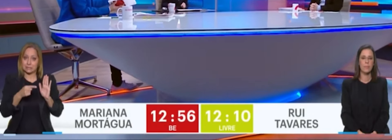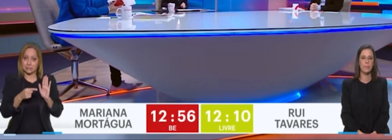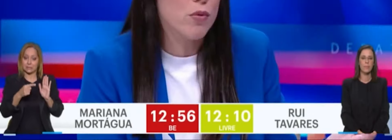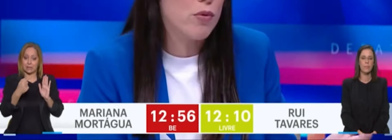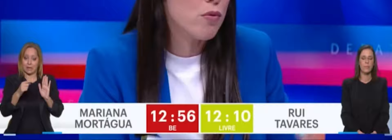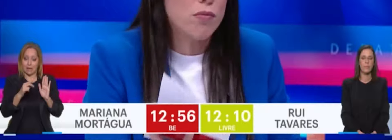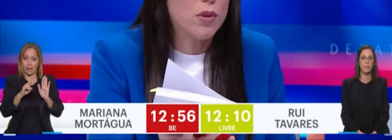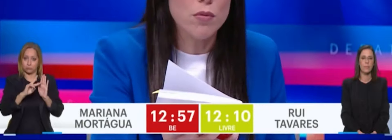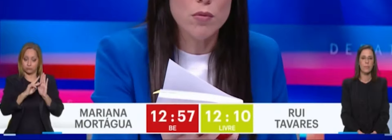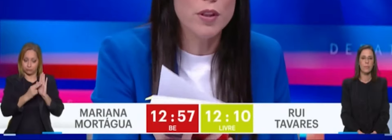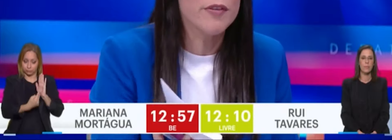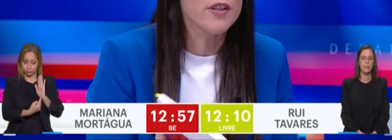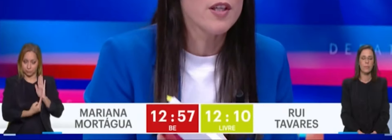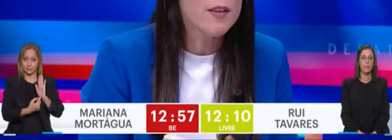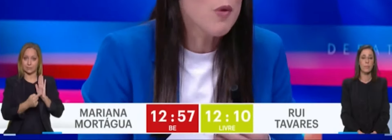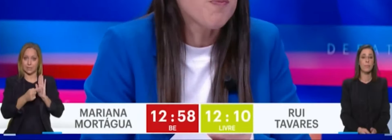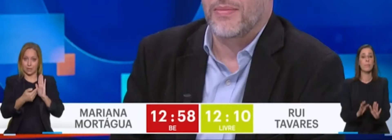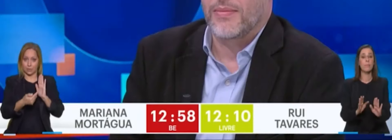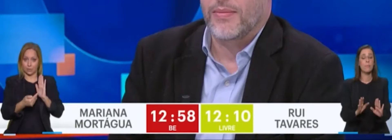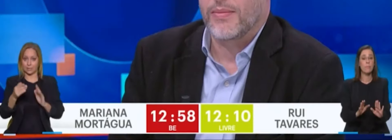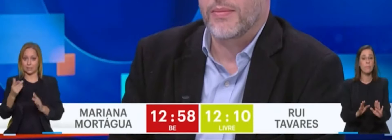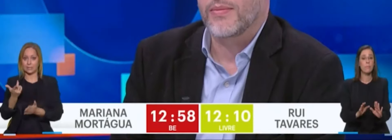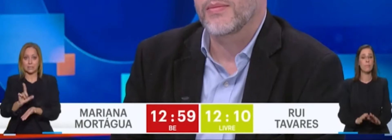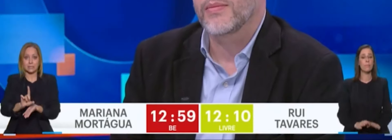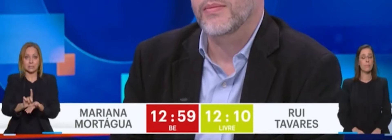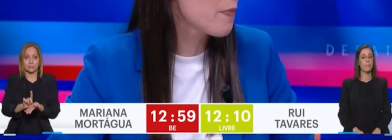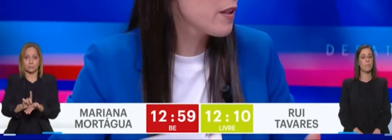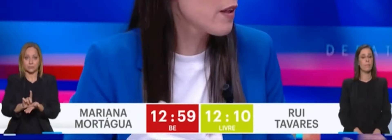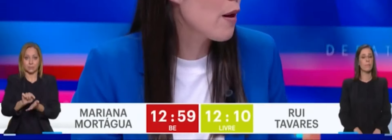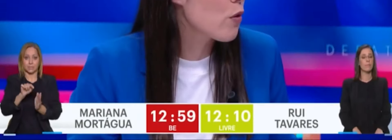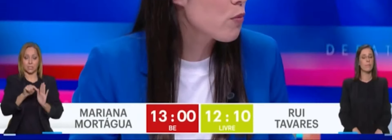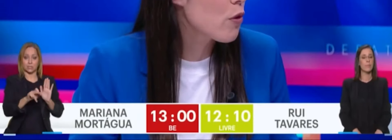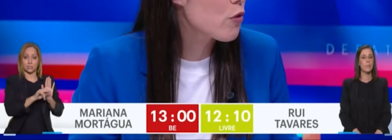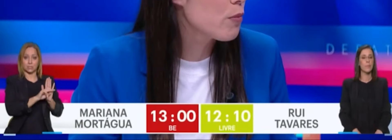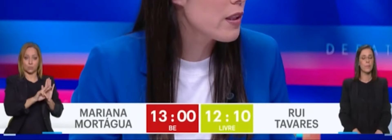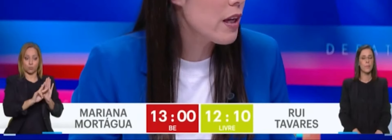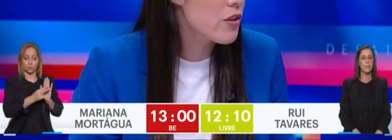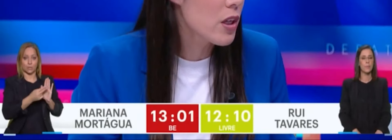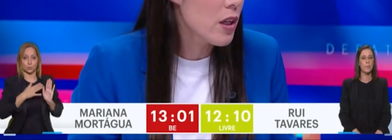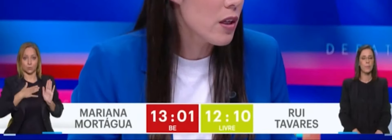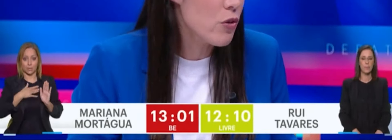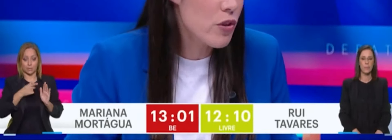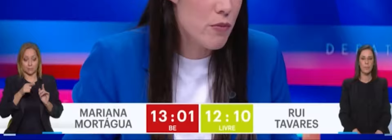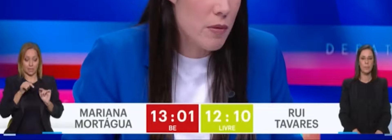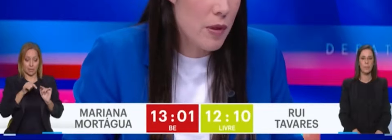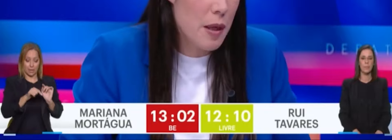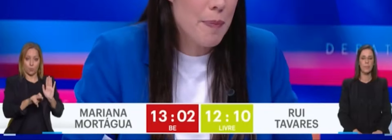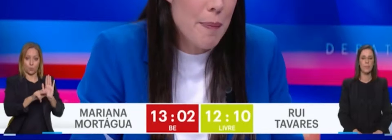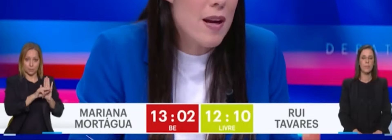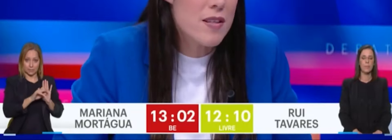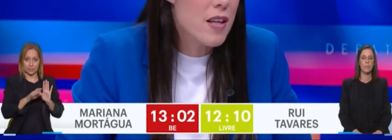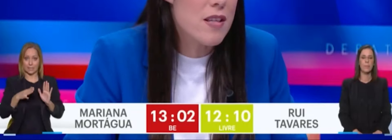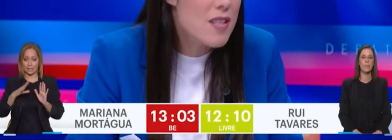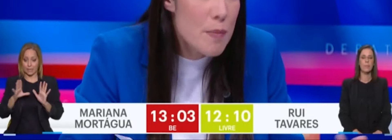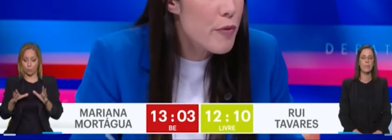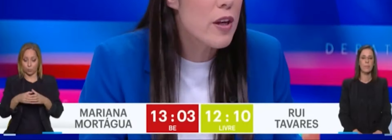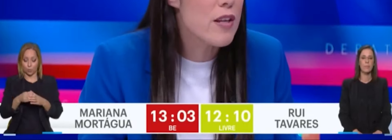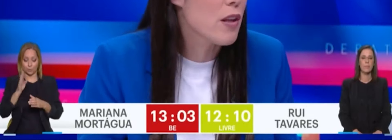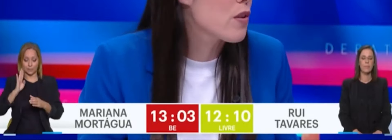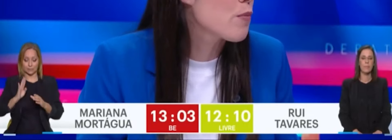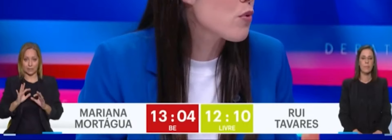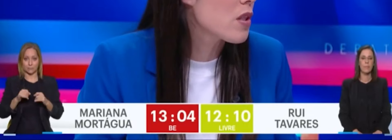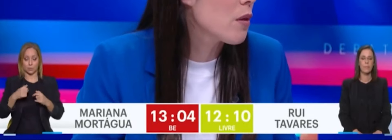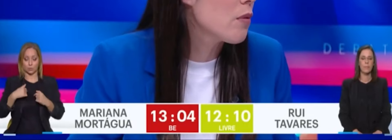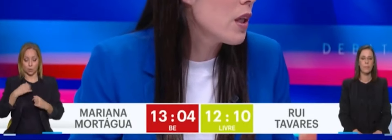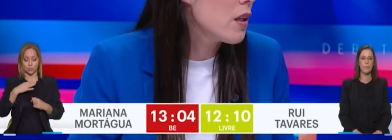revisão constitucional em curso o livre não propôs alterar este artigo que pretende acabar com os blocos militares E nós queremos trabalhar para a paz é essa sempre foi essa